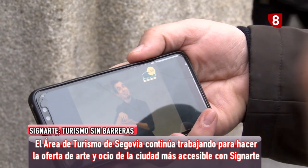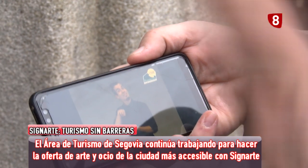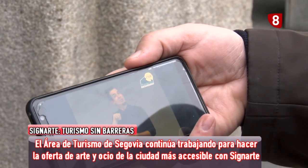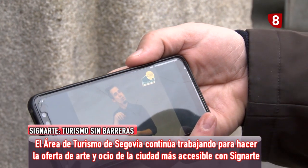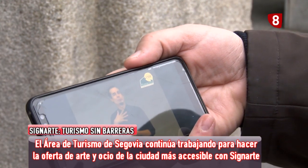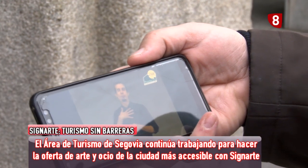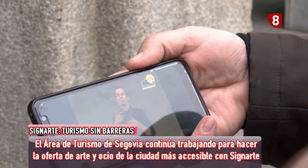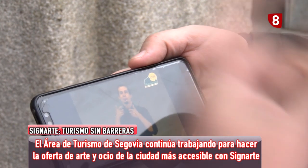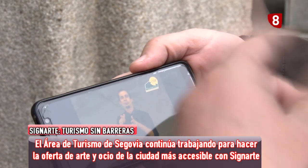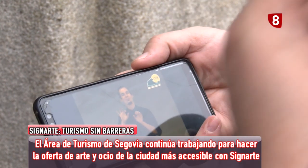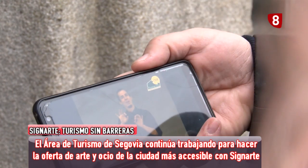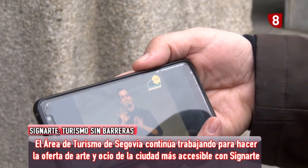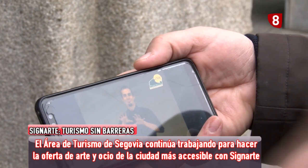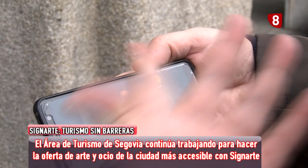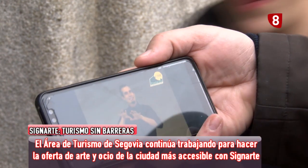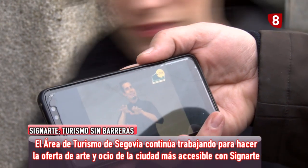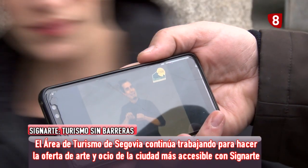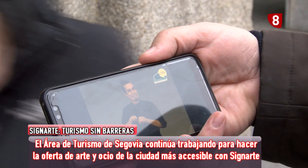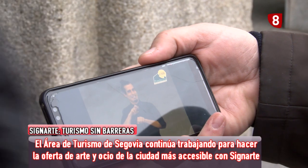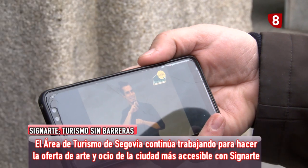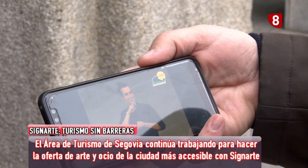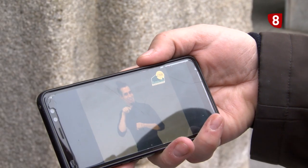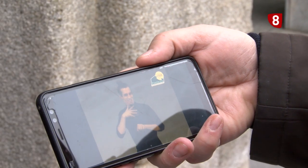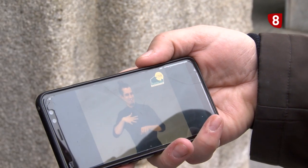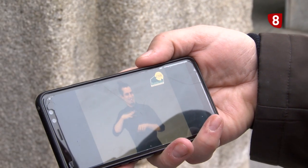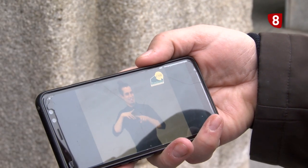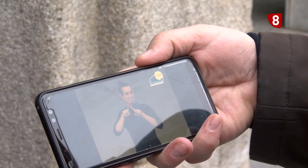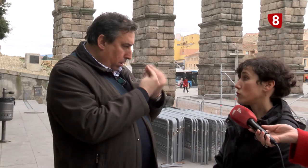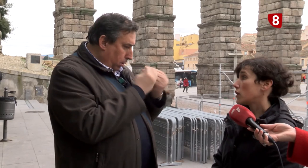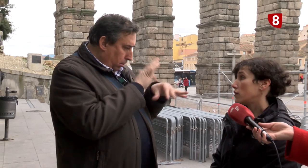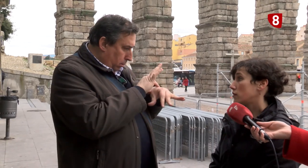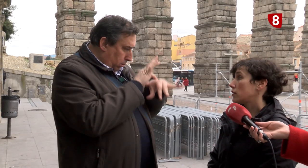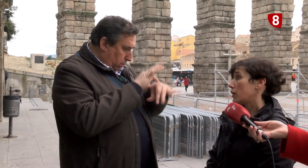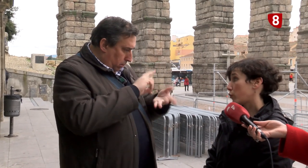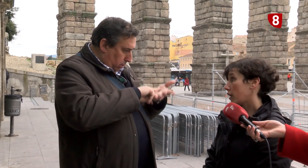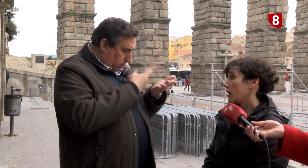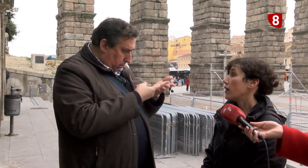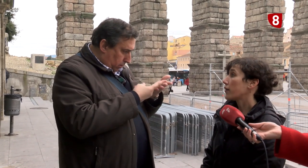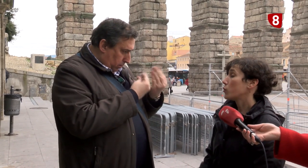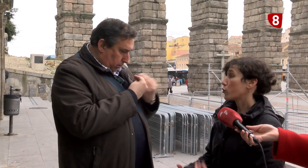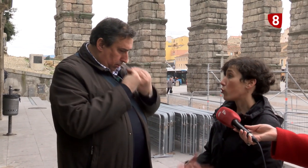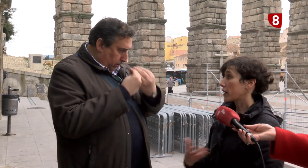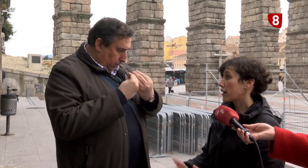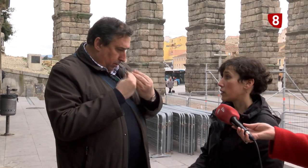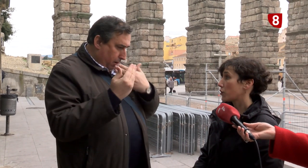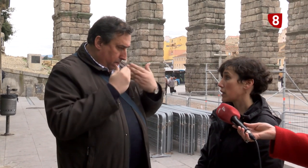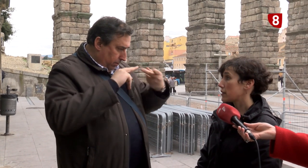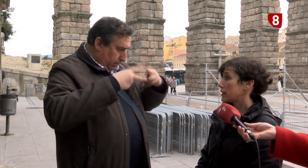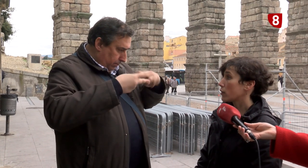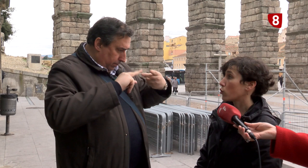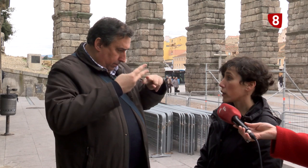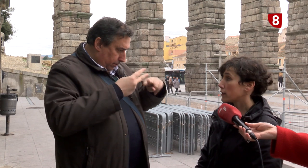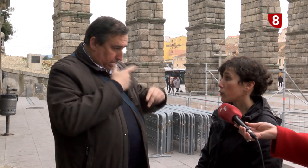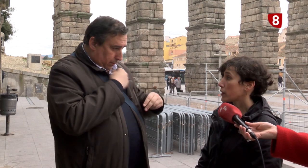por ejemplo si es una persona sorda una persona sordociega la comunicación se le puede hacer un poco complicada entonces